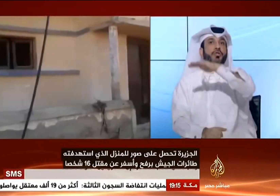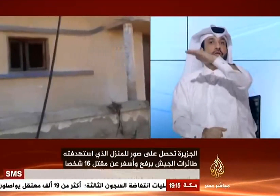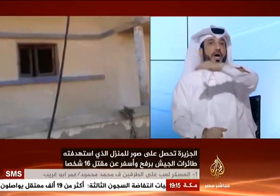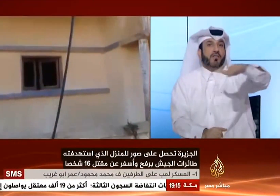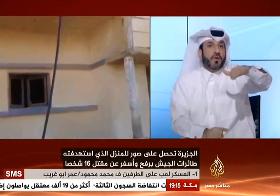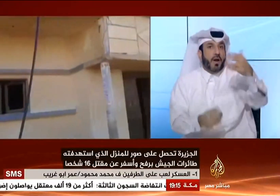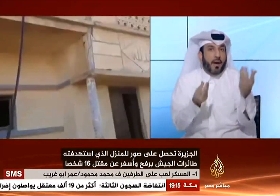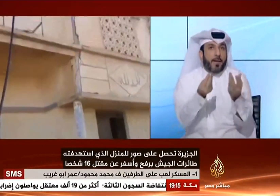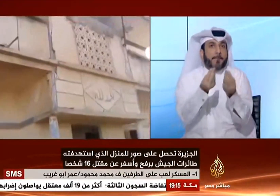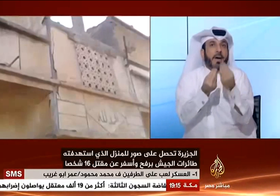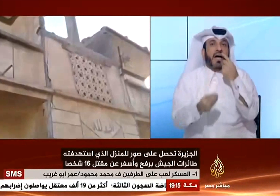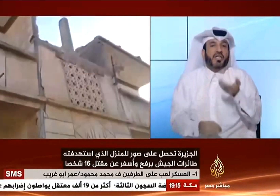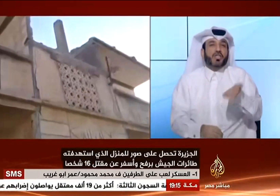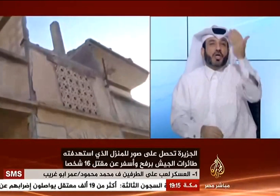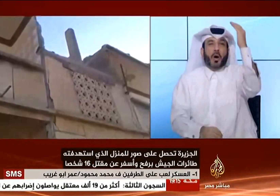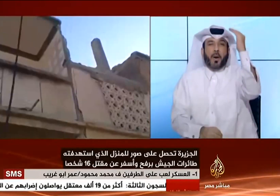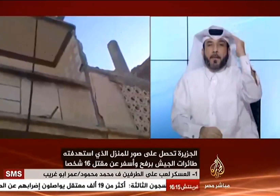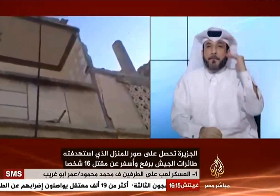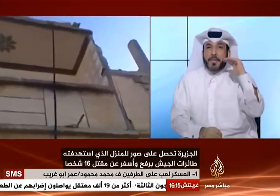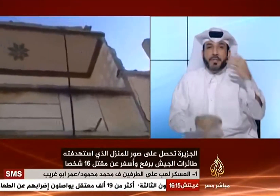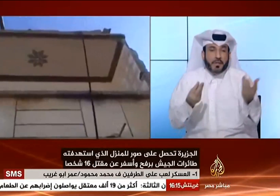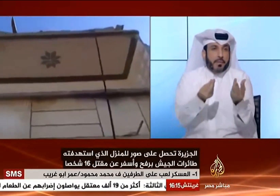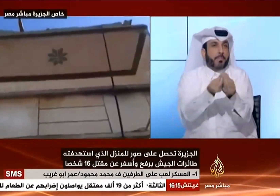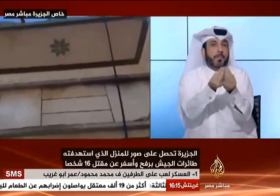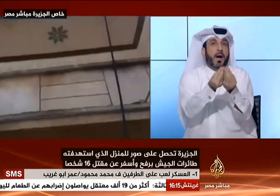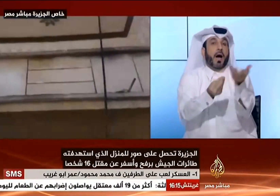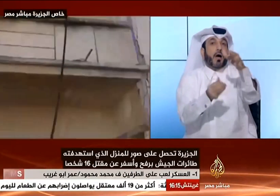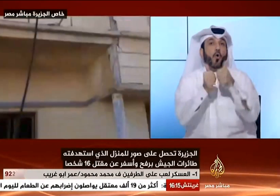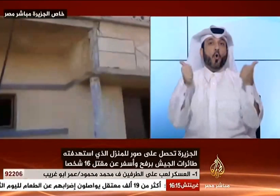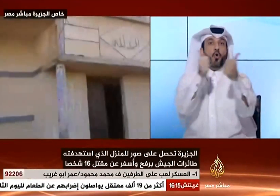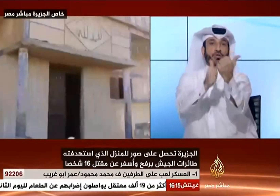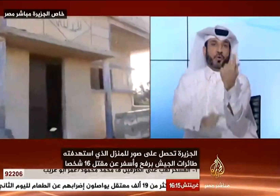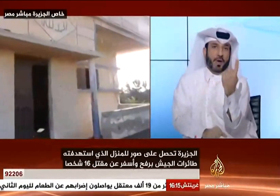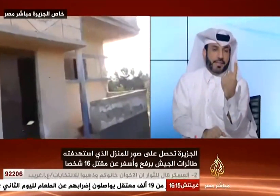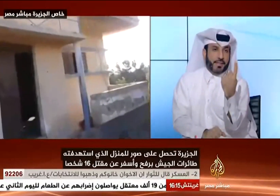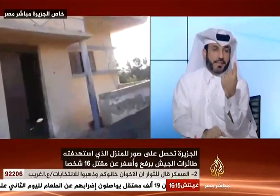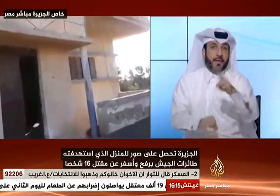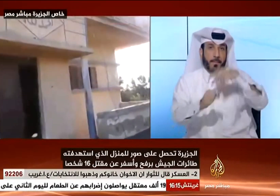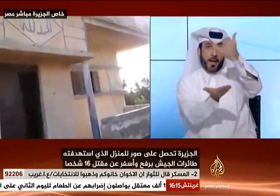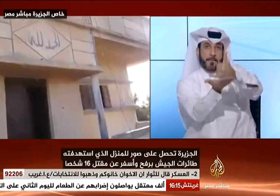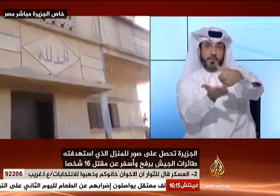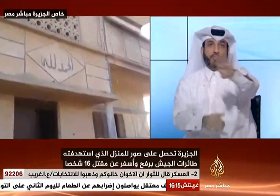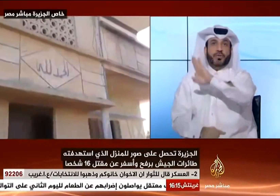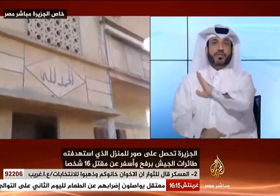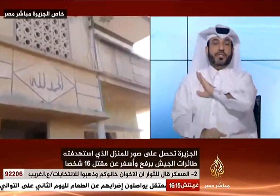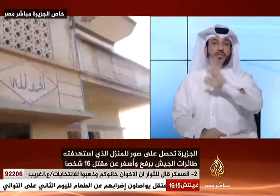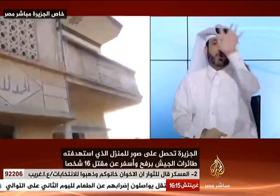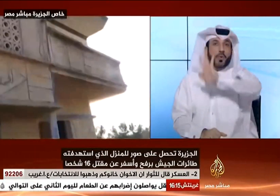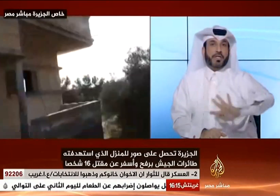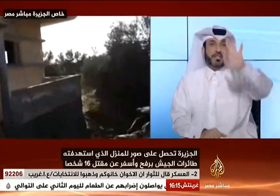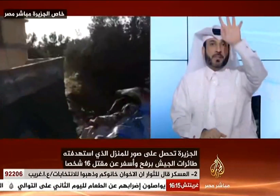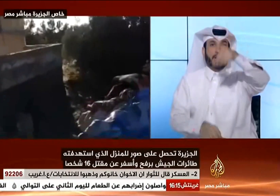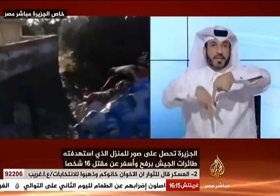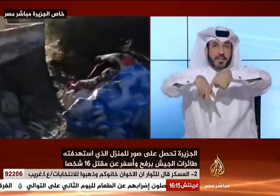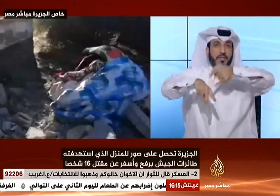من بينهم نساء واطفال وشيوخ ومعظمهم من اسره واحده من ناحيه اخرى افادت مصادر